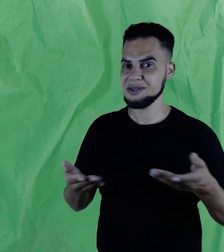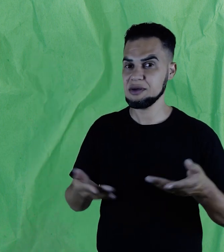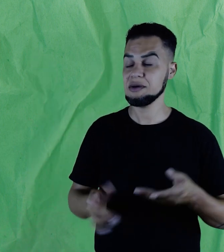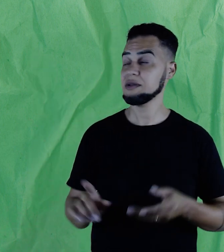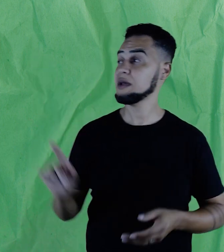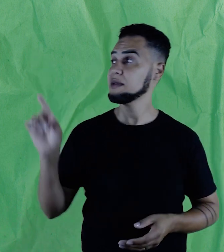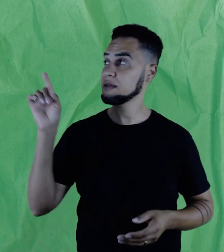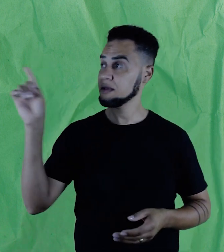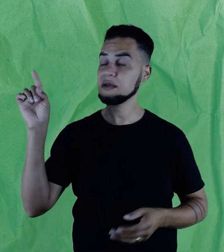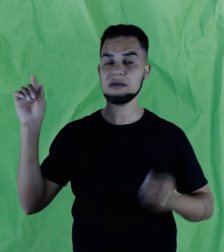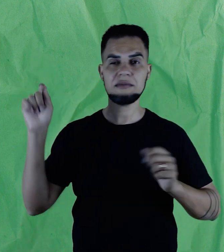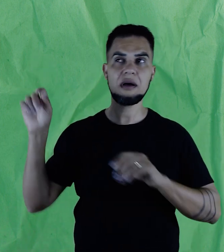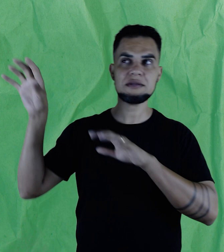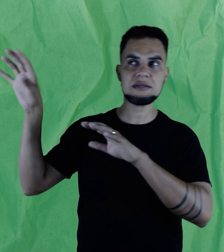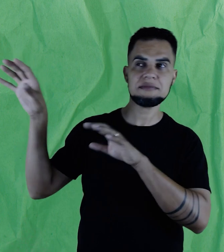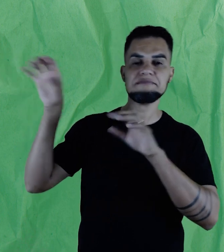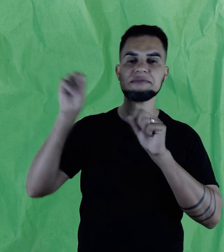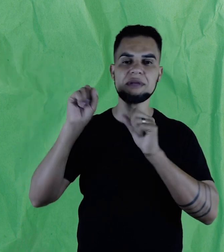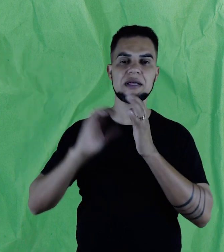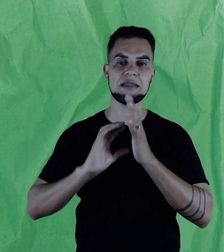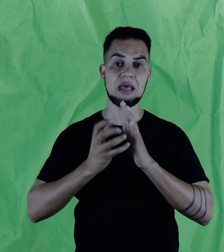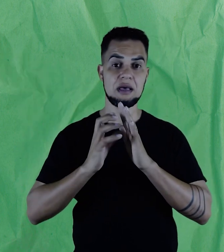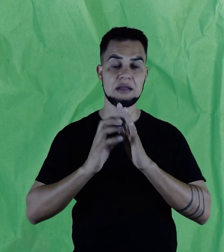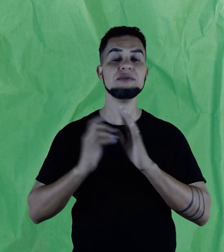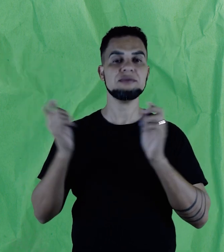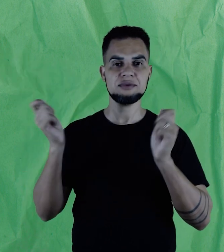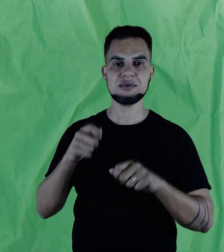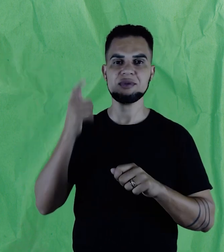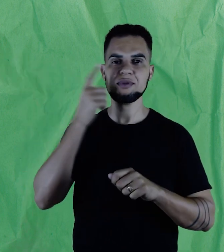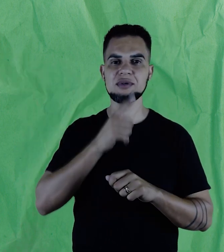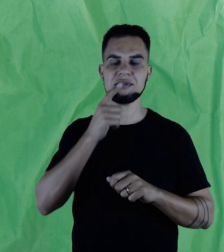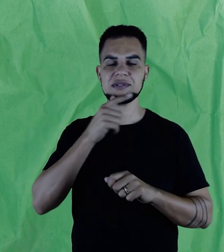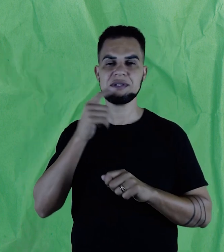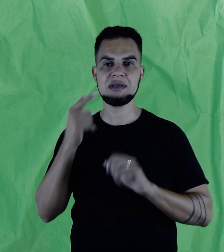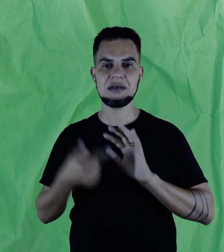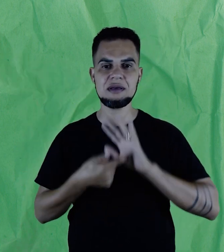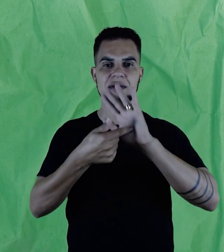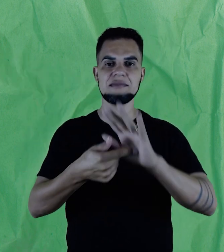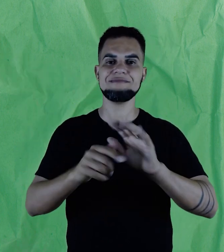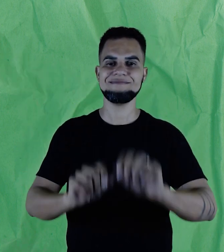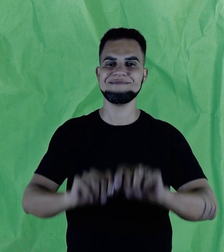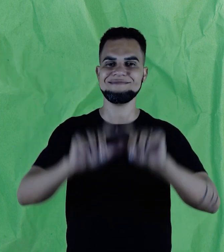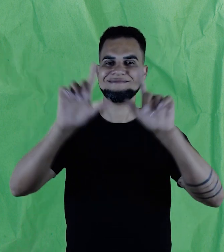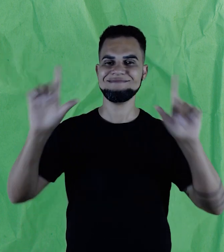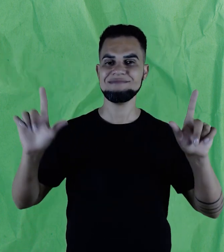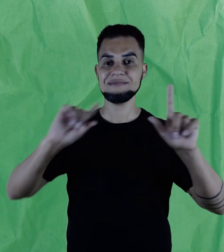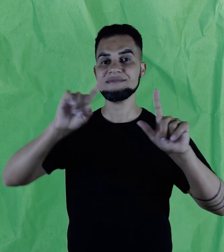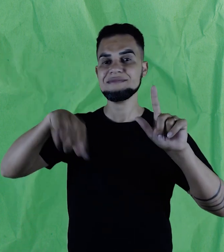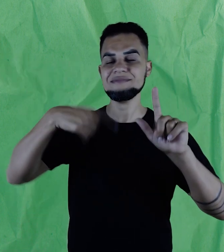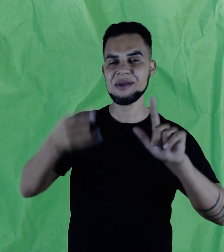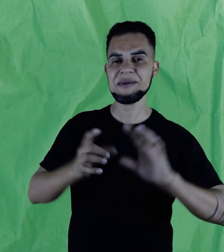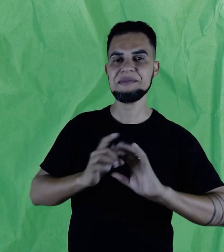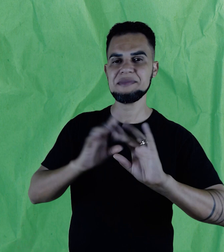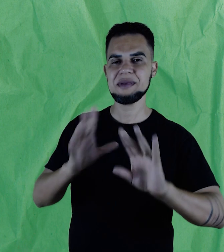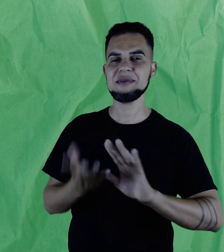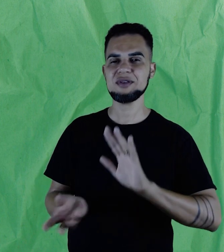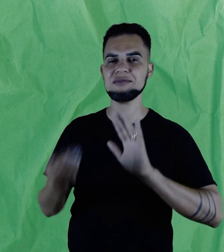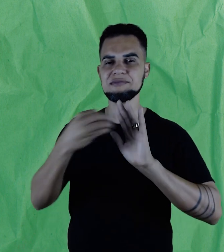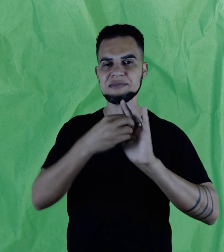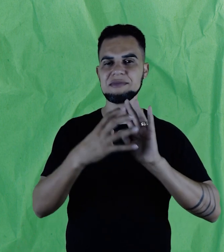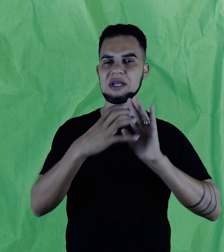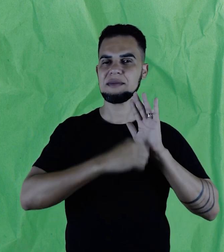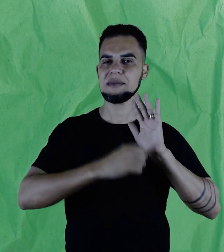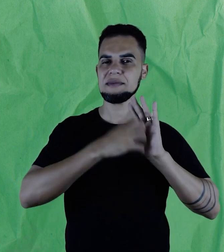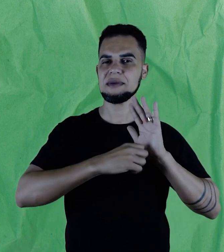que o nosso front leia esses dados aqui, reproduza para a gente lá em tela, né? E depois que permita a gente cadastrar novos